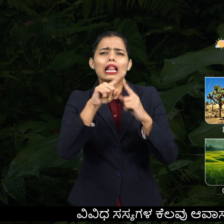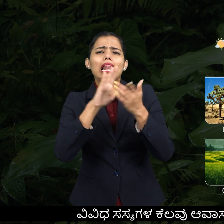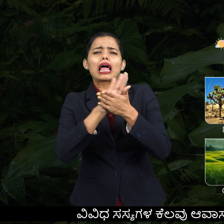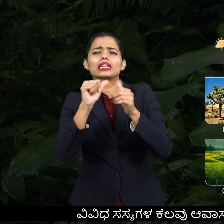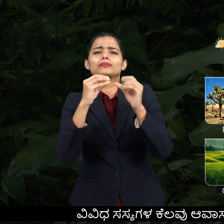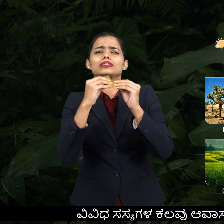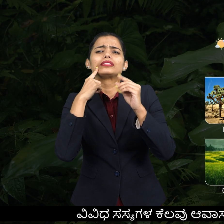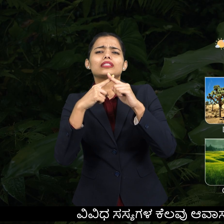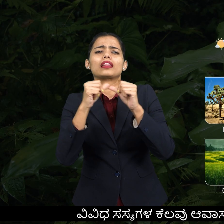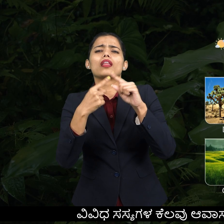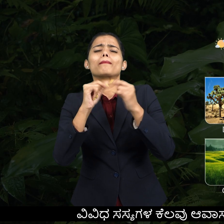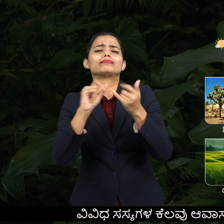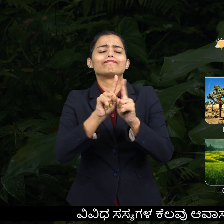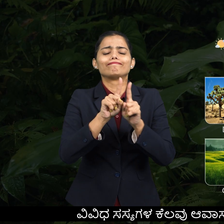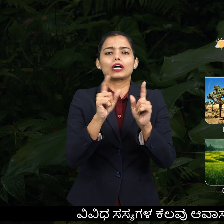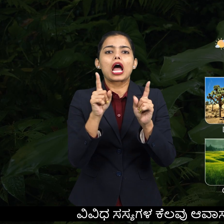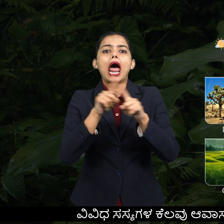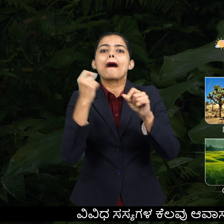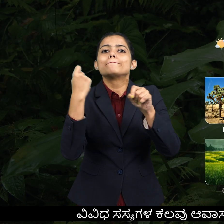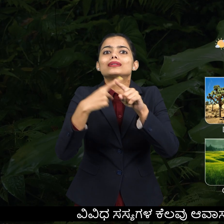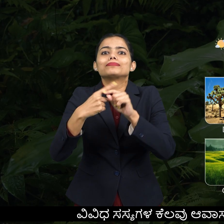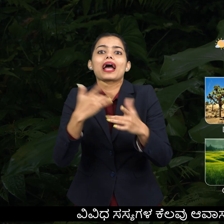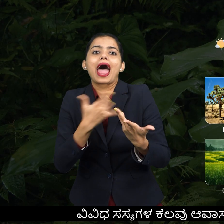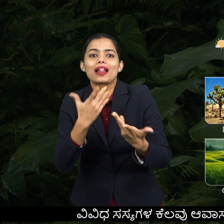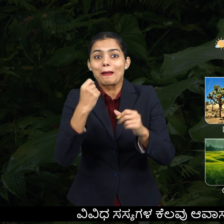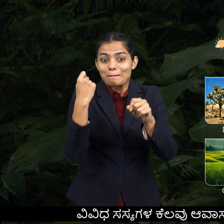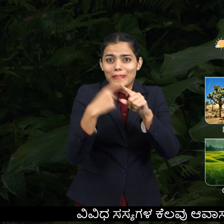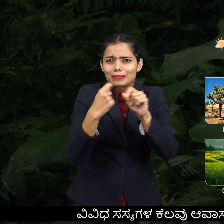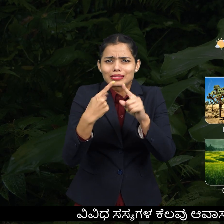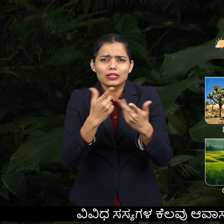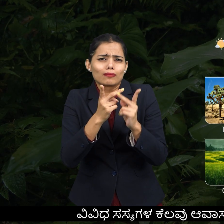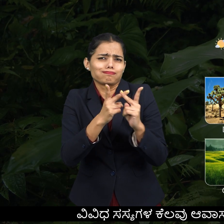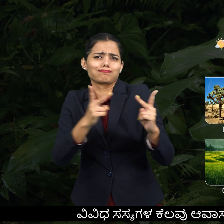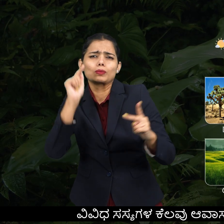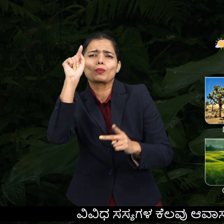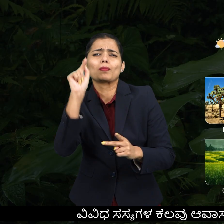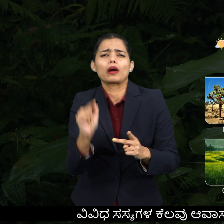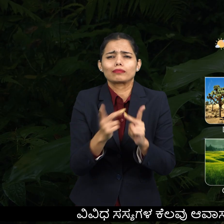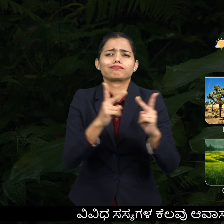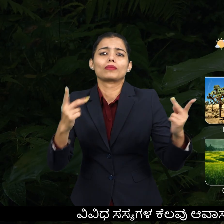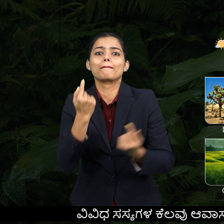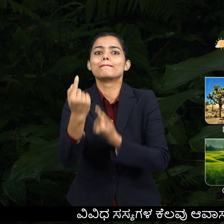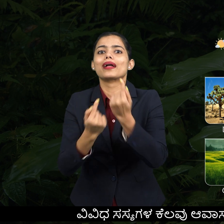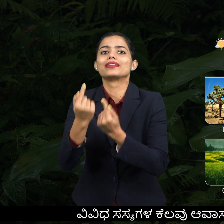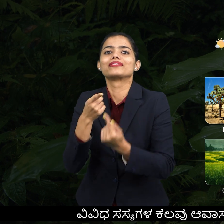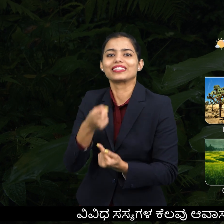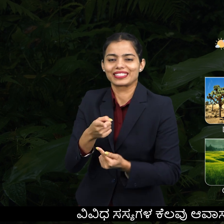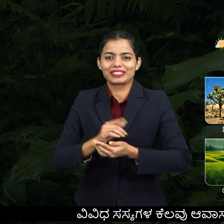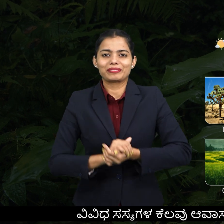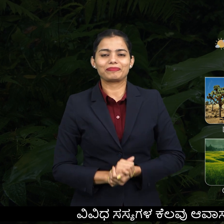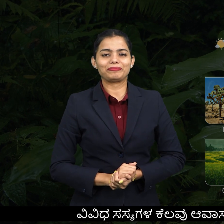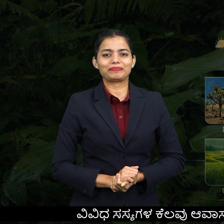ಮೊದಲನೆಯದಾಗಿ, ವಿವಿಧ ಸಸ್ಯಗಳ ಕೆಲವು ಆವಾಸಸ್ಥಾನಗಳು ಮತ್ತು ಗುಣಲಕ್ಷಣಗಳು.